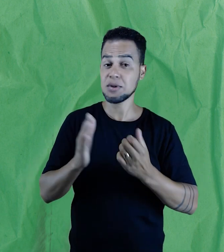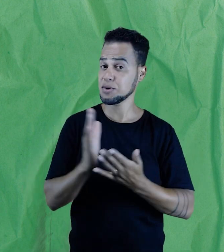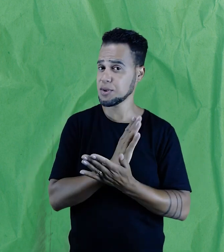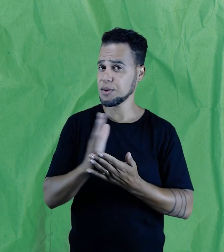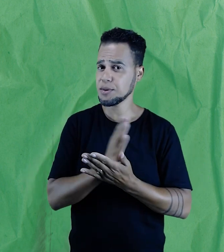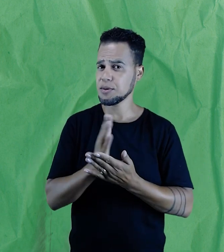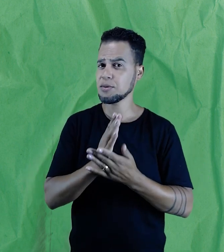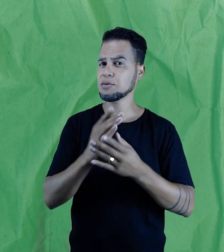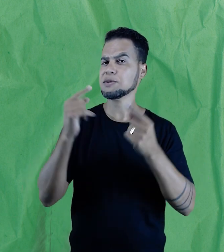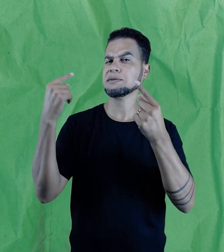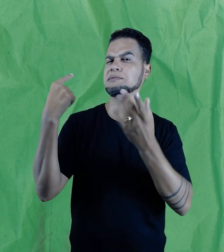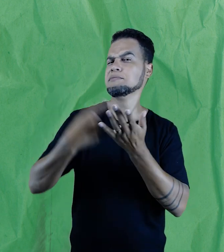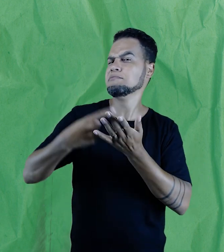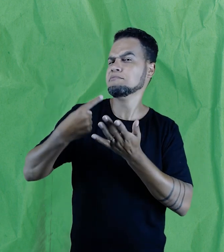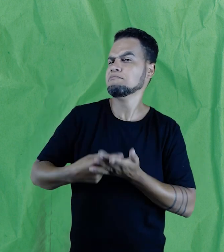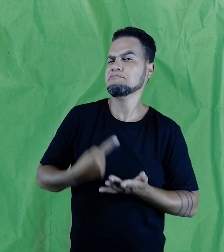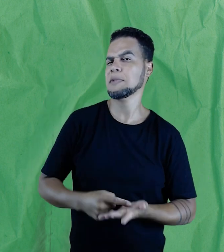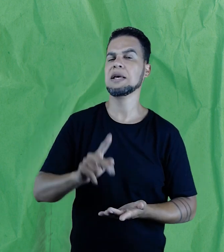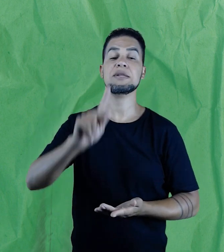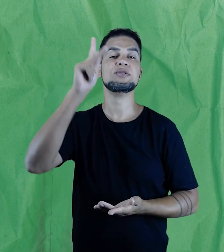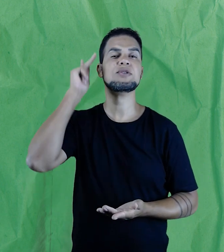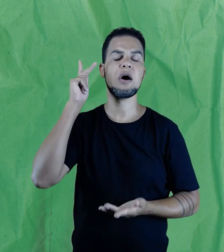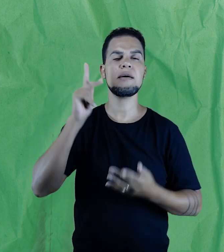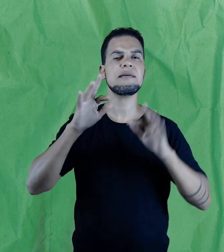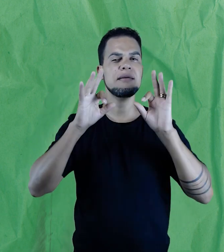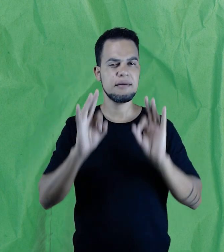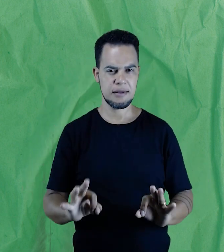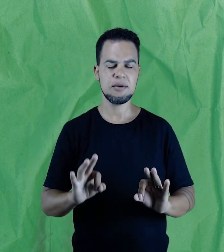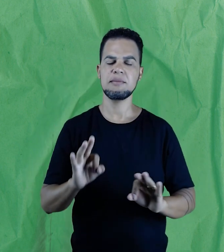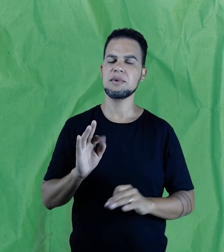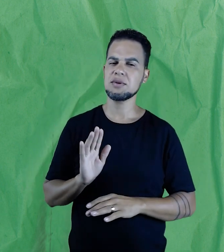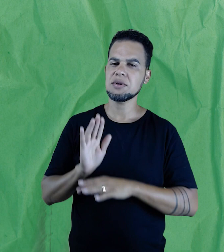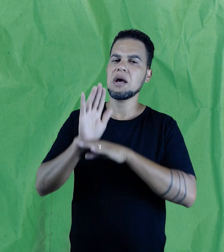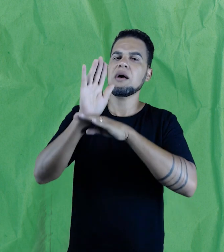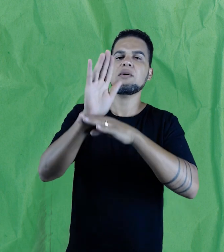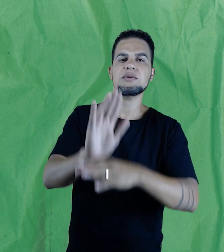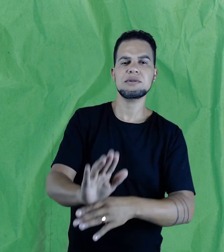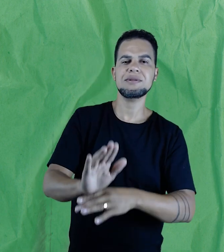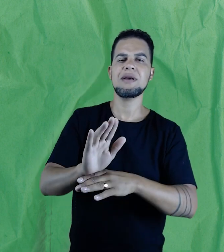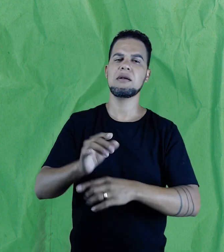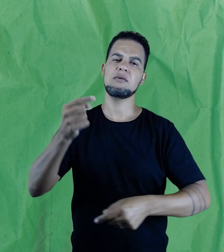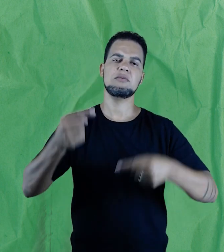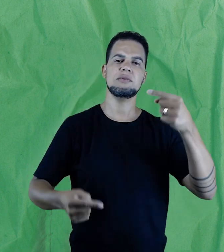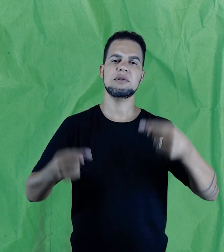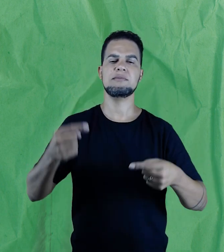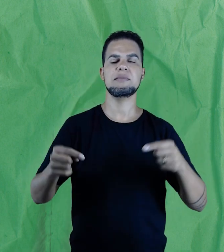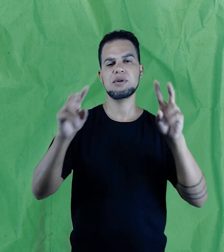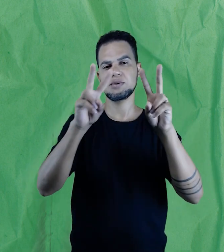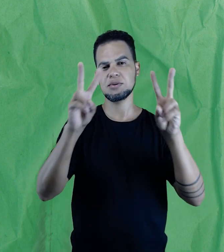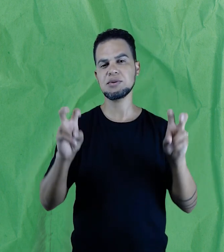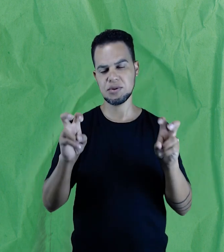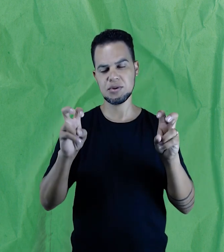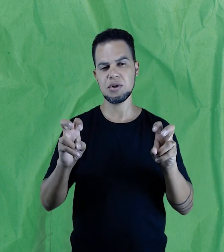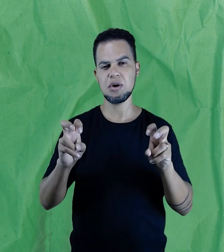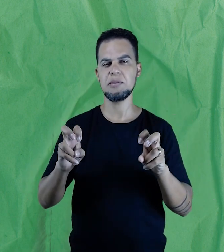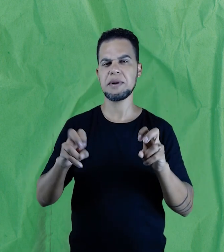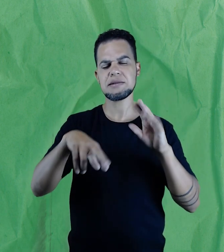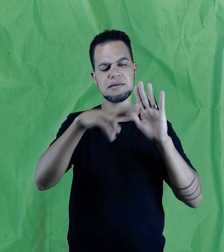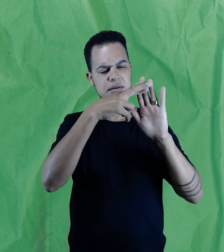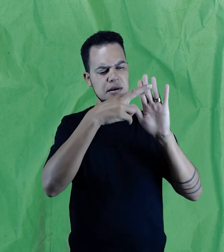alguns pontos, alguns marcos históricos que realmente auxiliaram aí no debate sobre